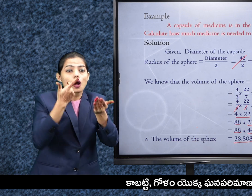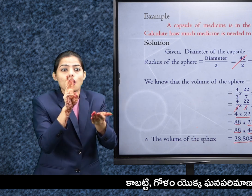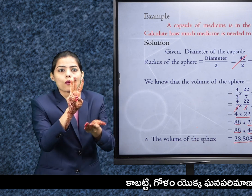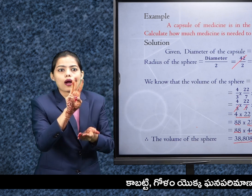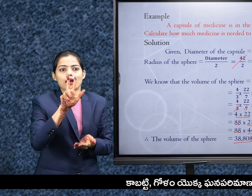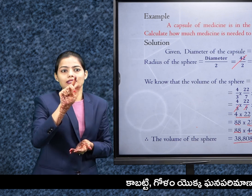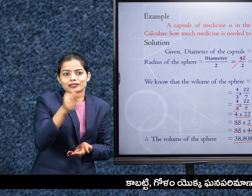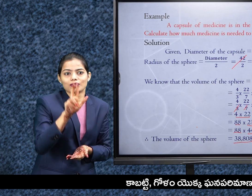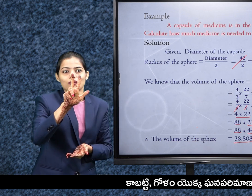38,808 mm3.